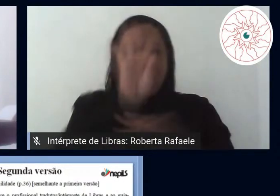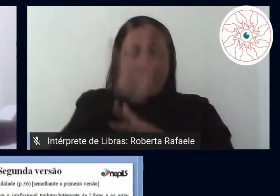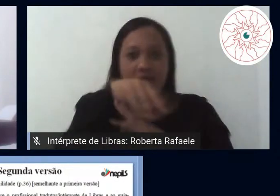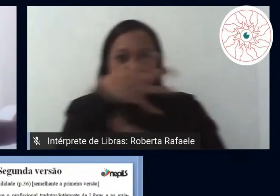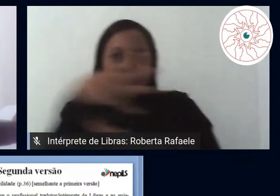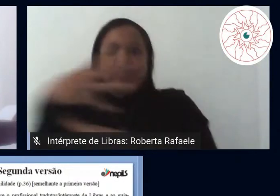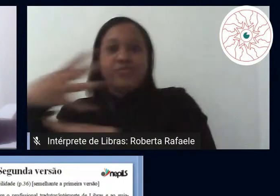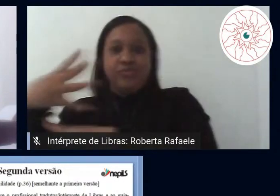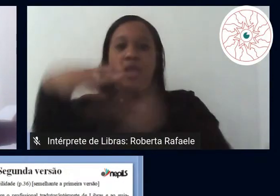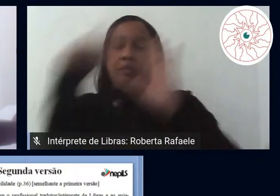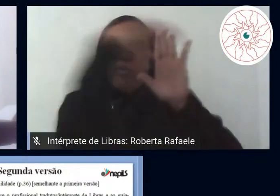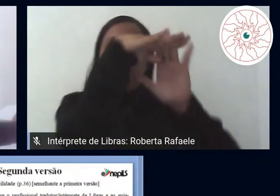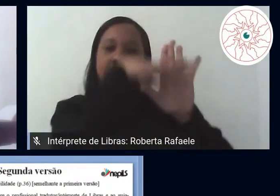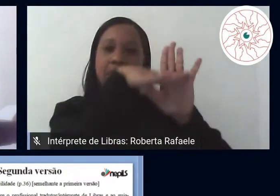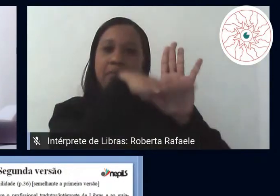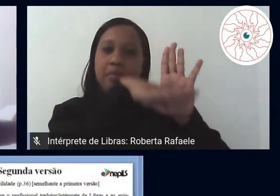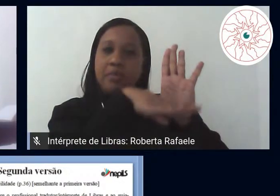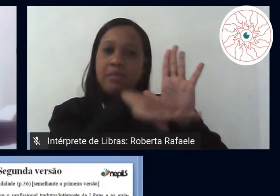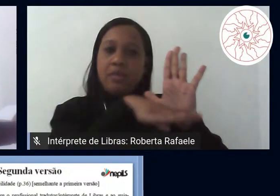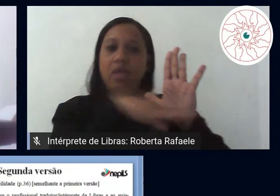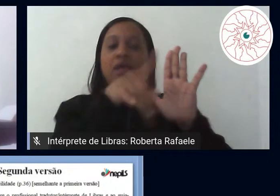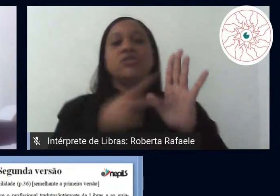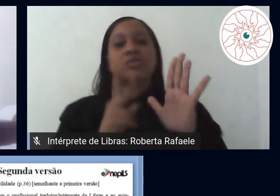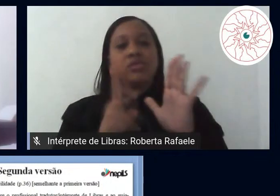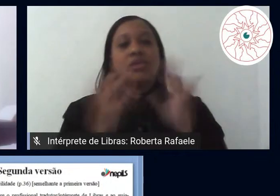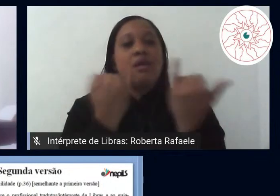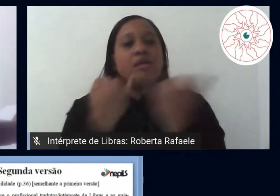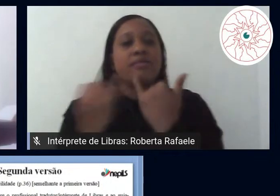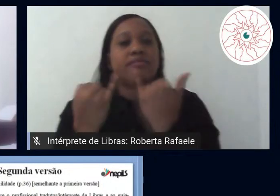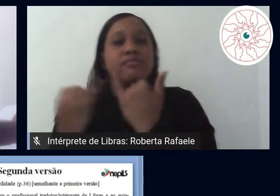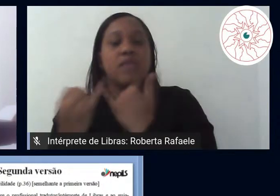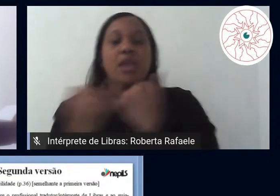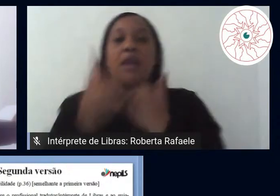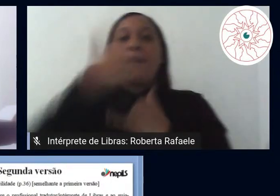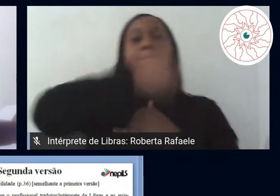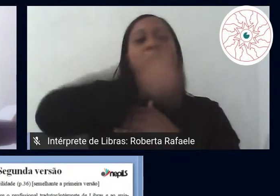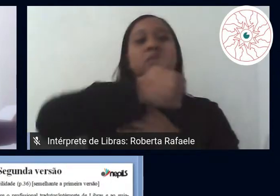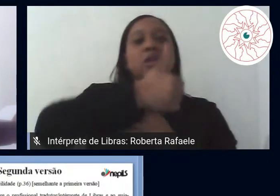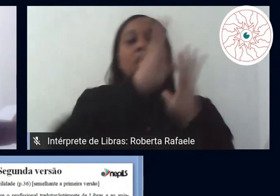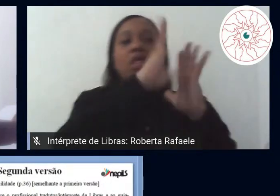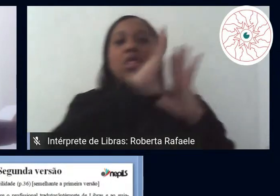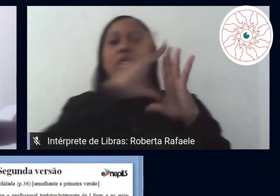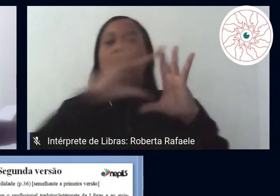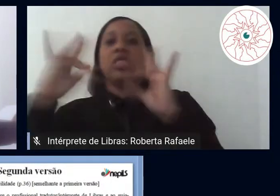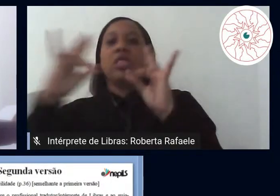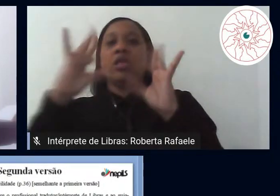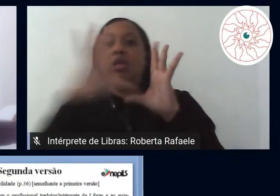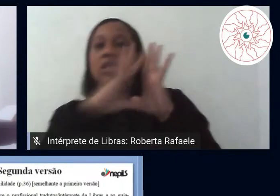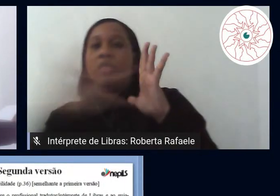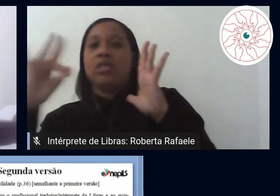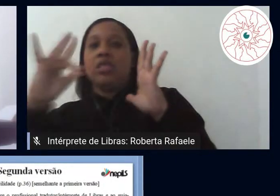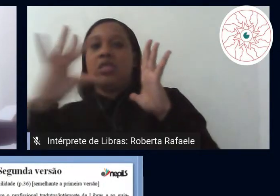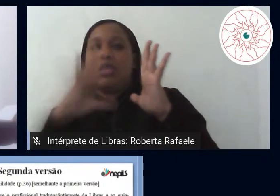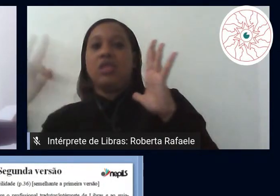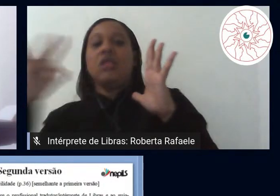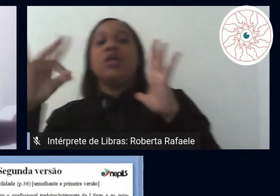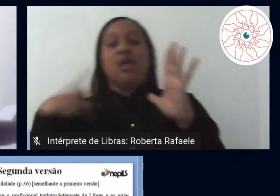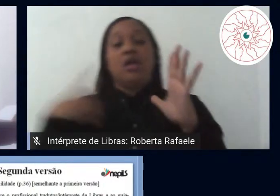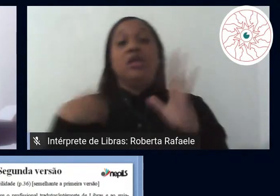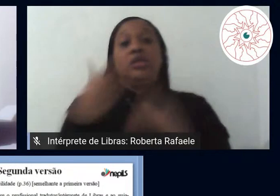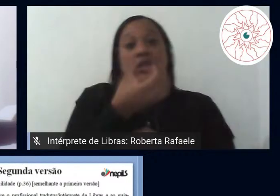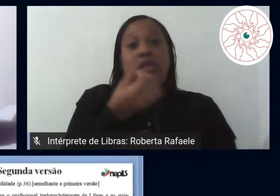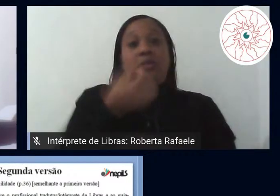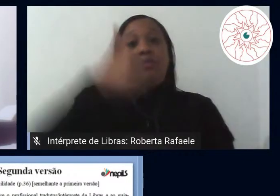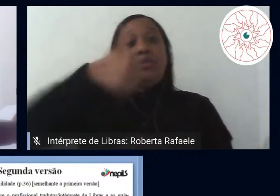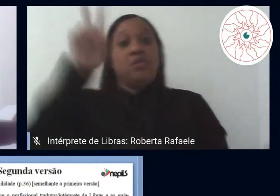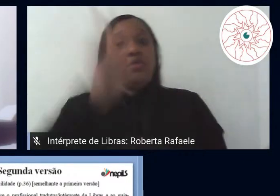nessa nessa lista, sempre é semelhante à repetição da primeira versão. É tanto a primeira, as cinco, as seis primeiras vezes que